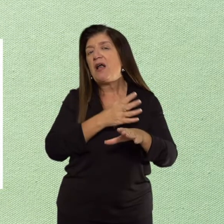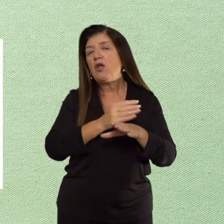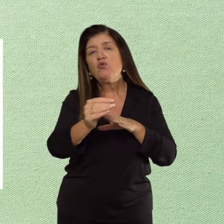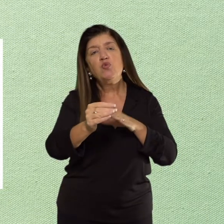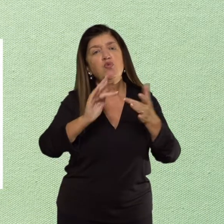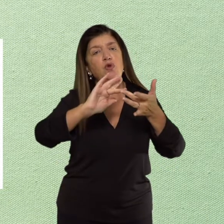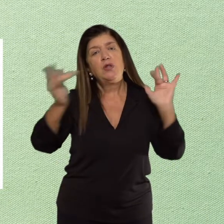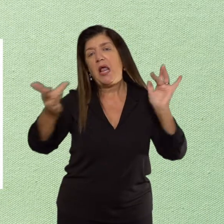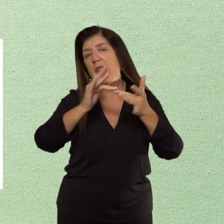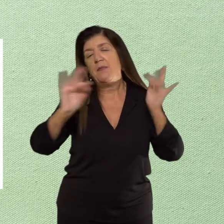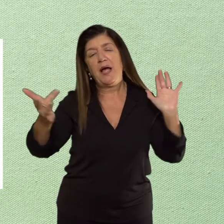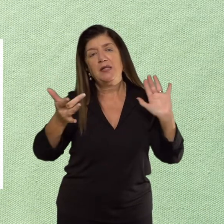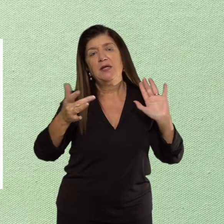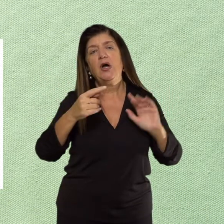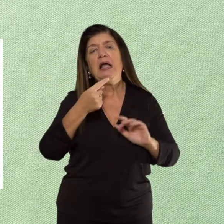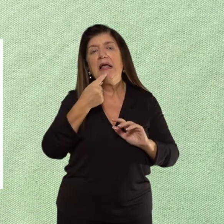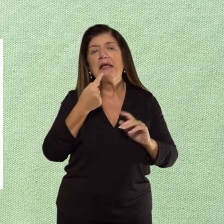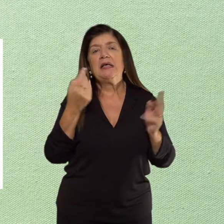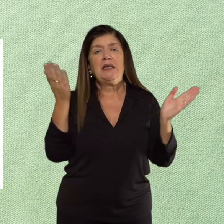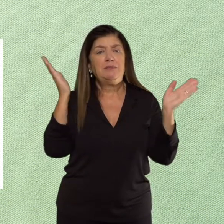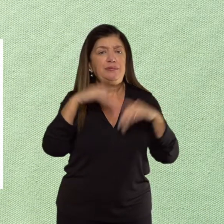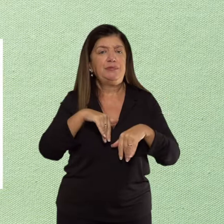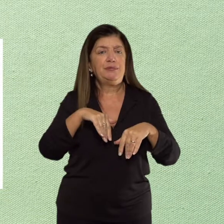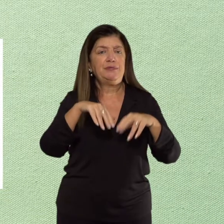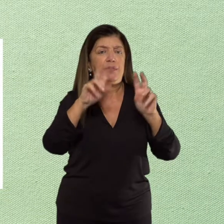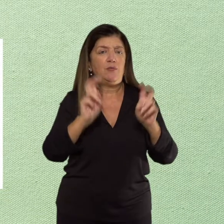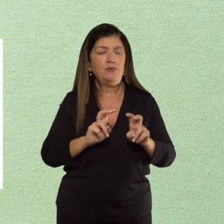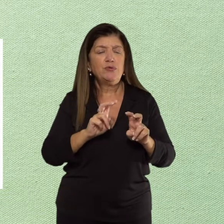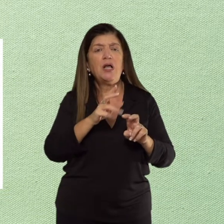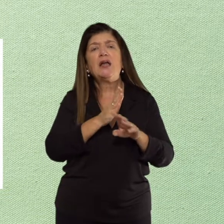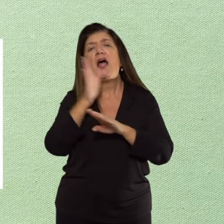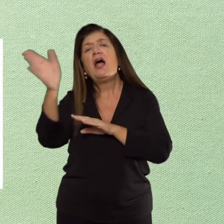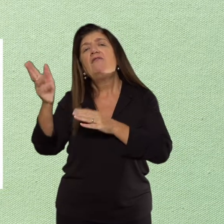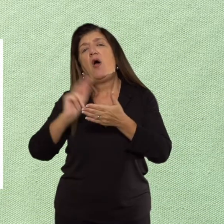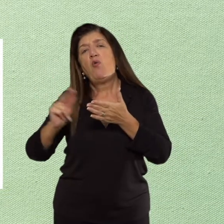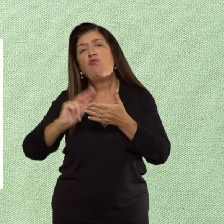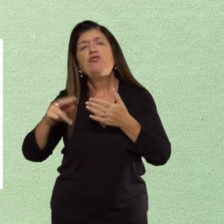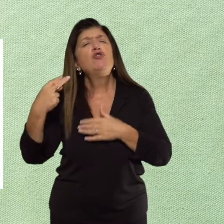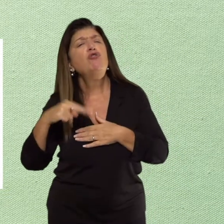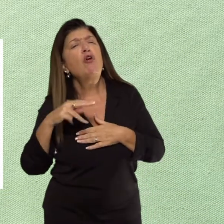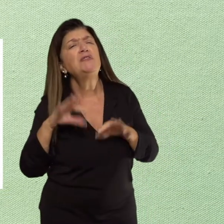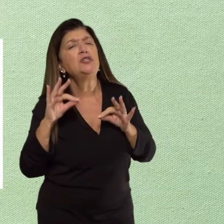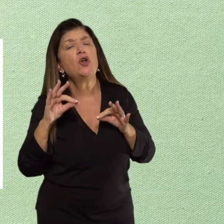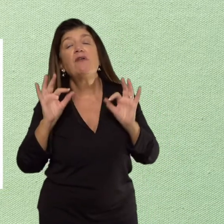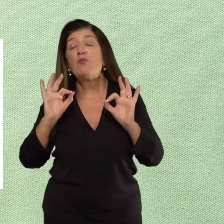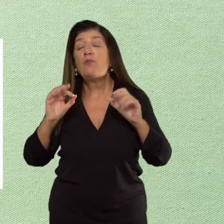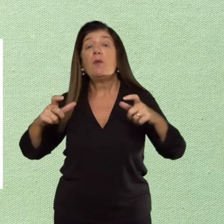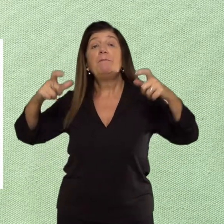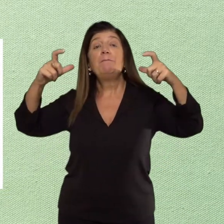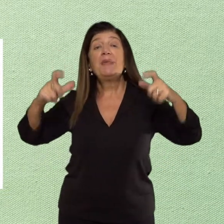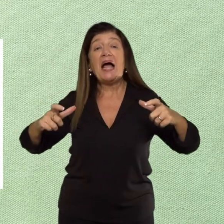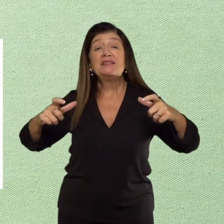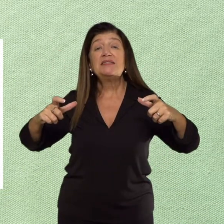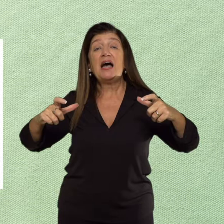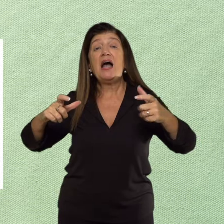di un ufficio c'è comunque l'ufficio. E dove si trova? In Ripetiamolo. piazza San Giovanni 5 Ok, tu puoi molto andare sia